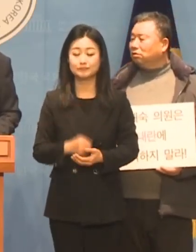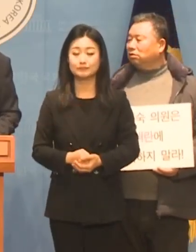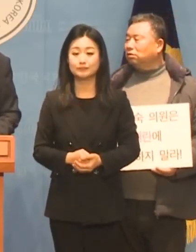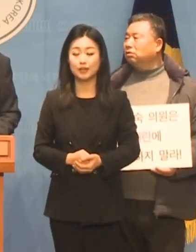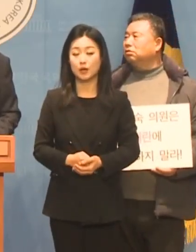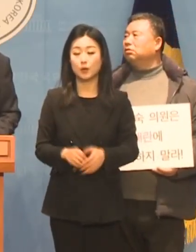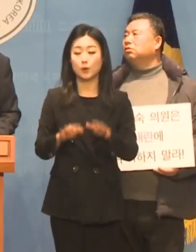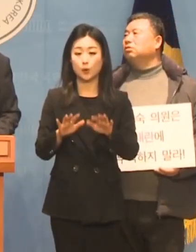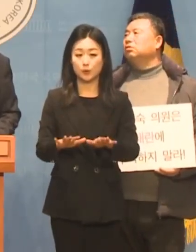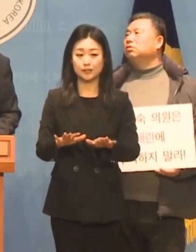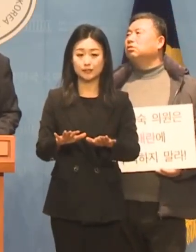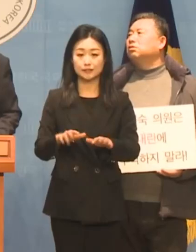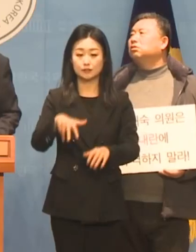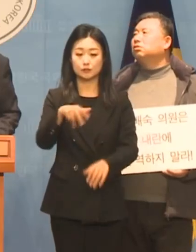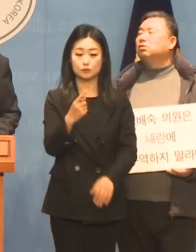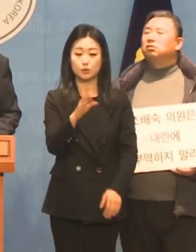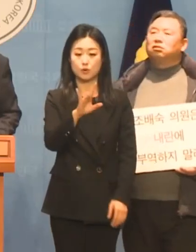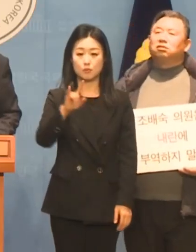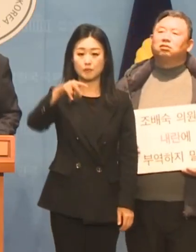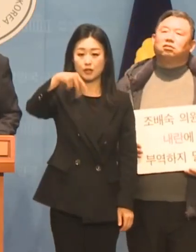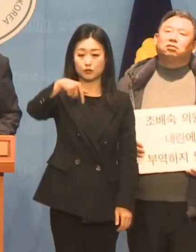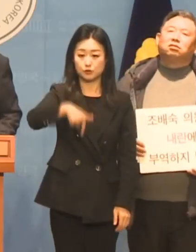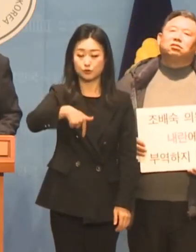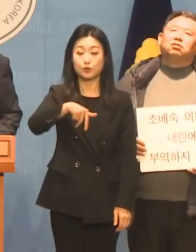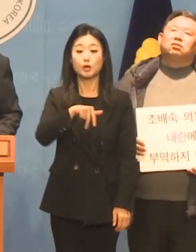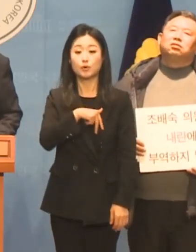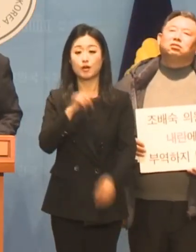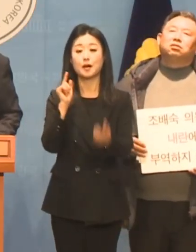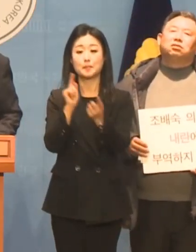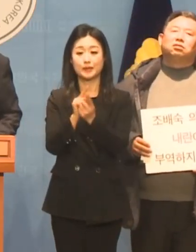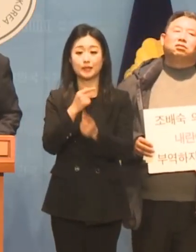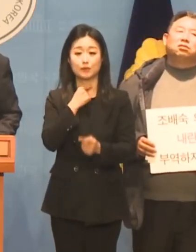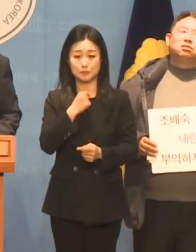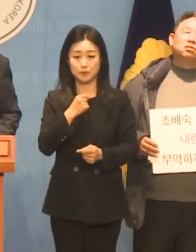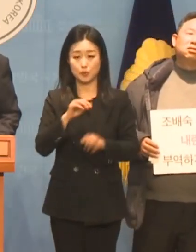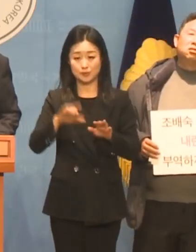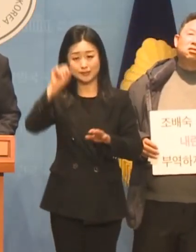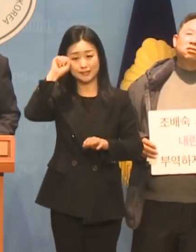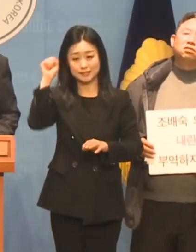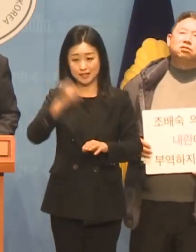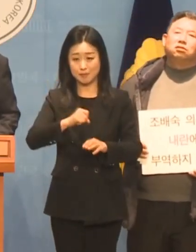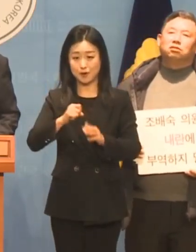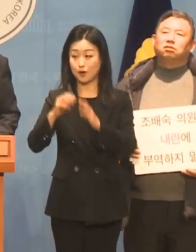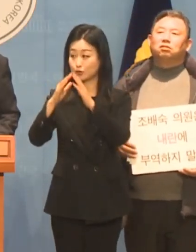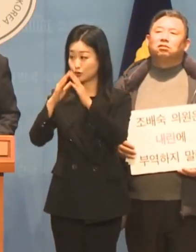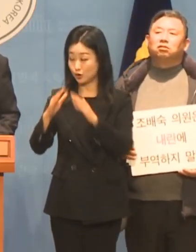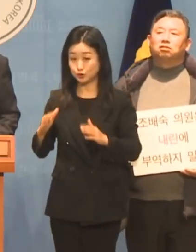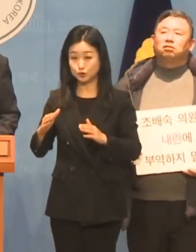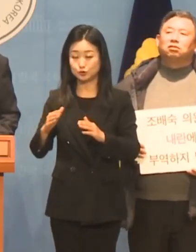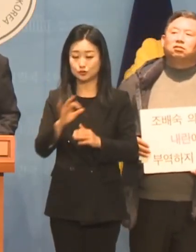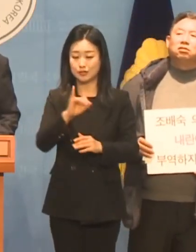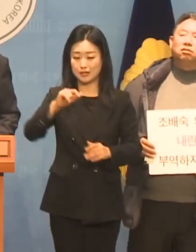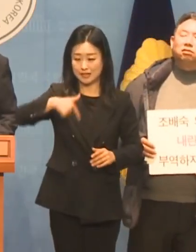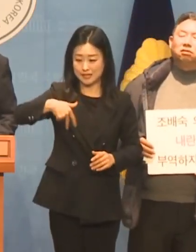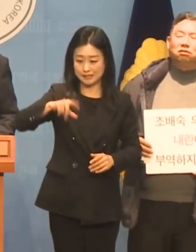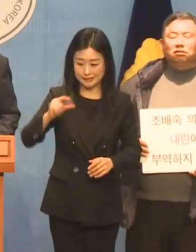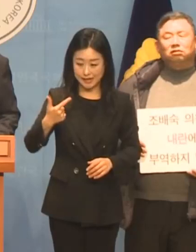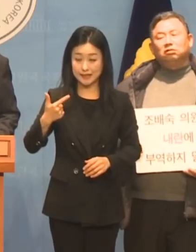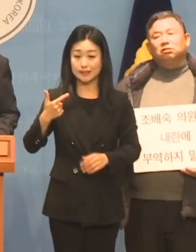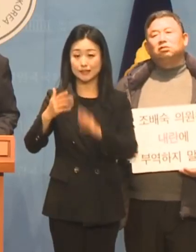오늘 조배숙 국회의원을 만나기 위해서 새벽부터 전주에서 익산에서